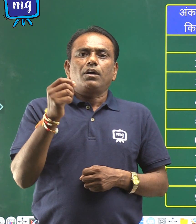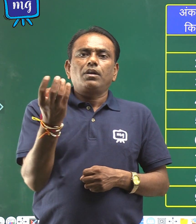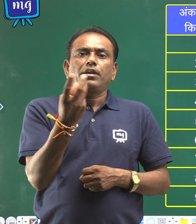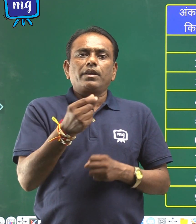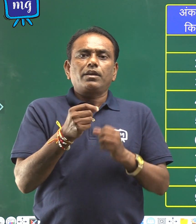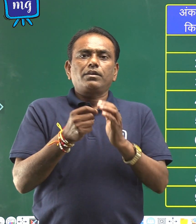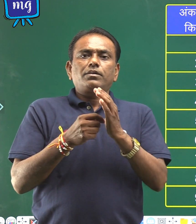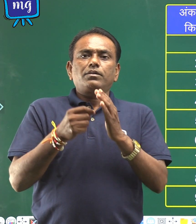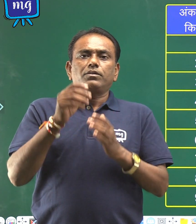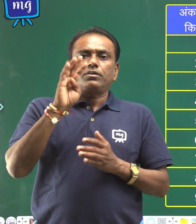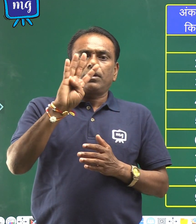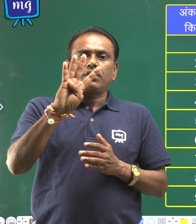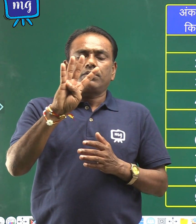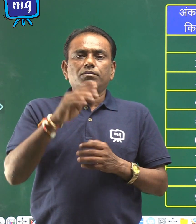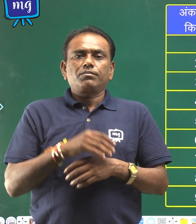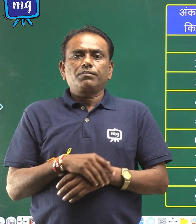4।